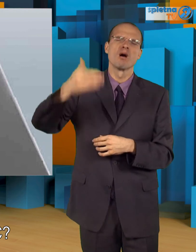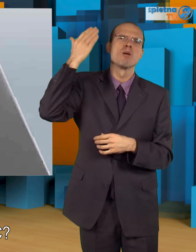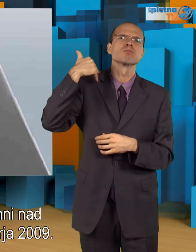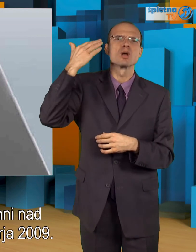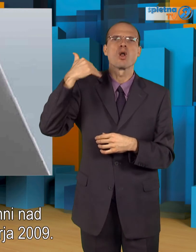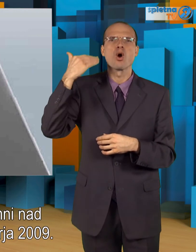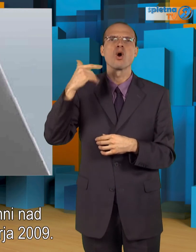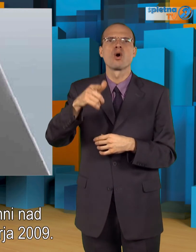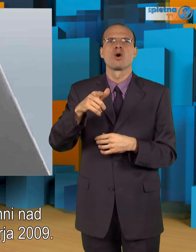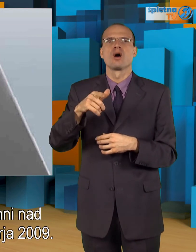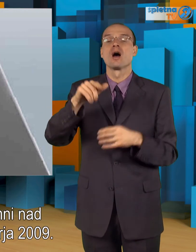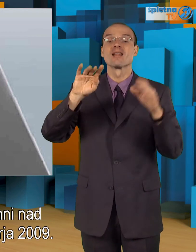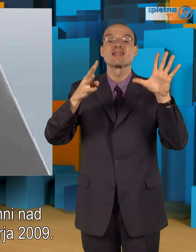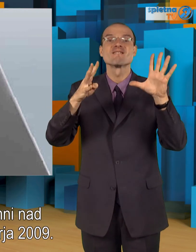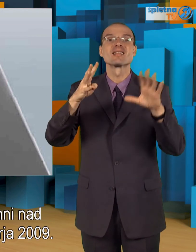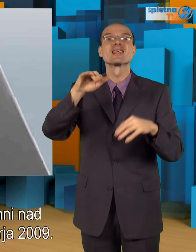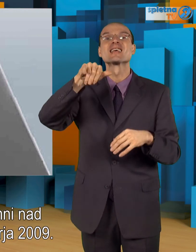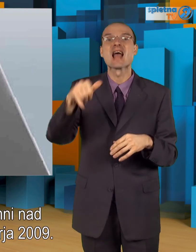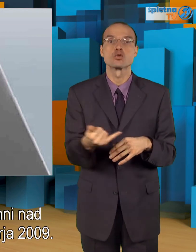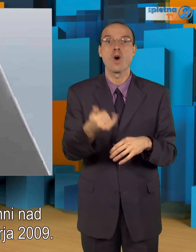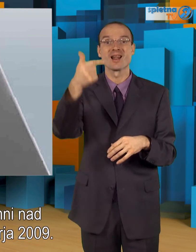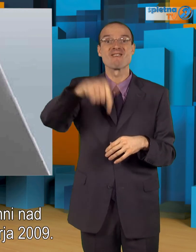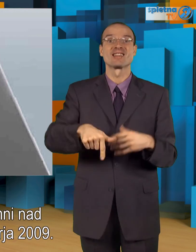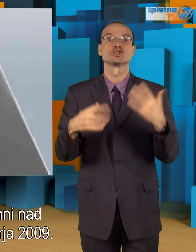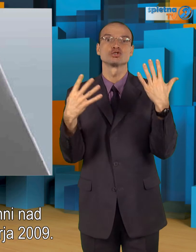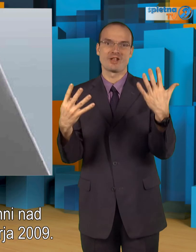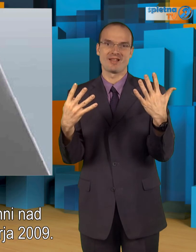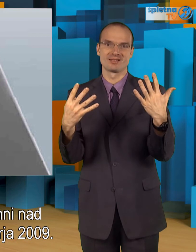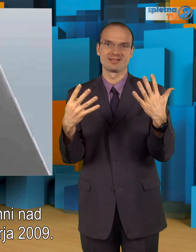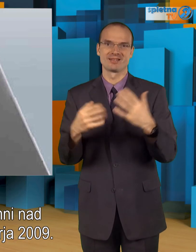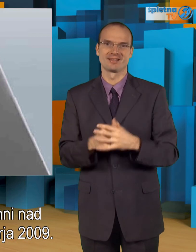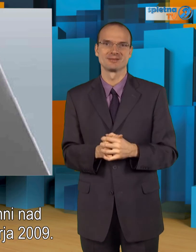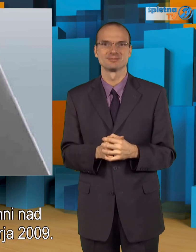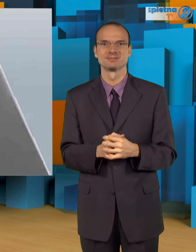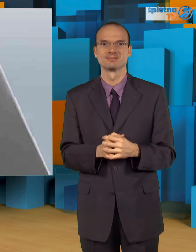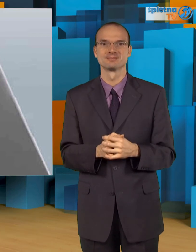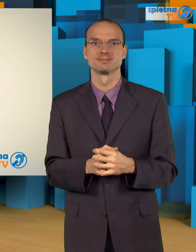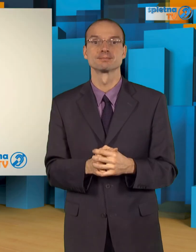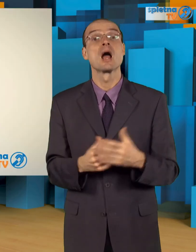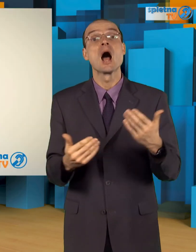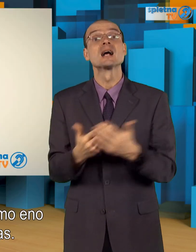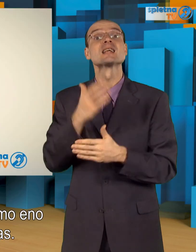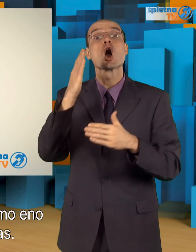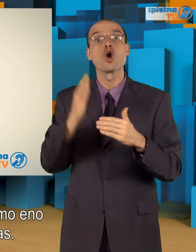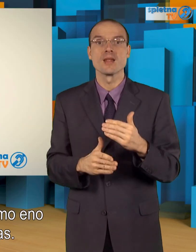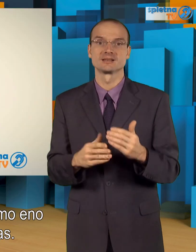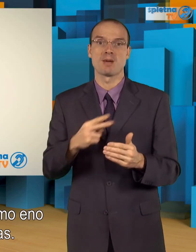To je bilo na Komni na Bohinjskem 9. januarja 2009. Za konec pa imamo